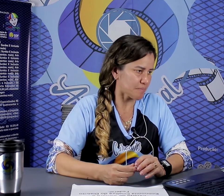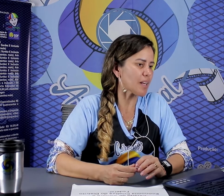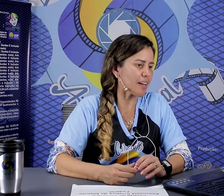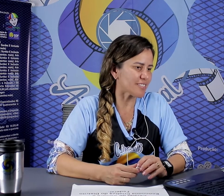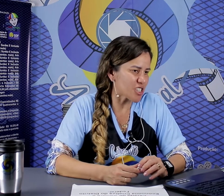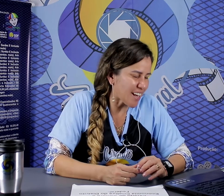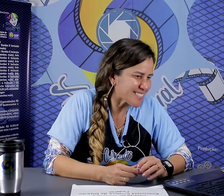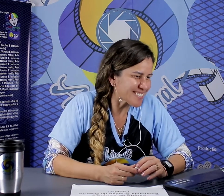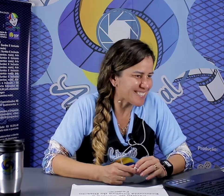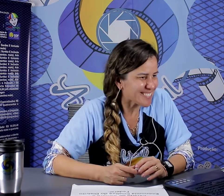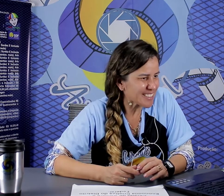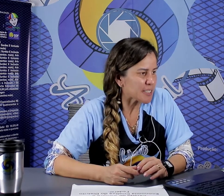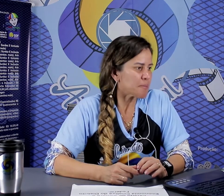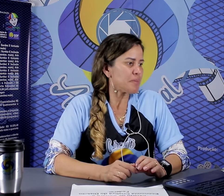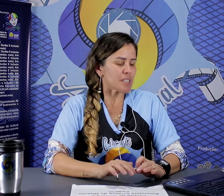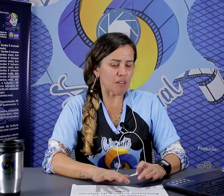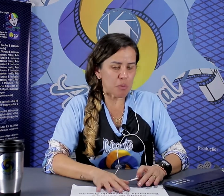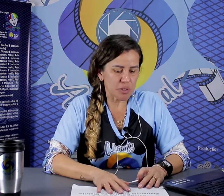Tá, Tina? Então, amores,